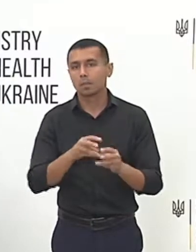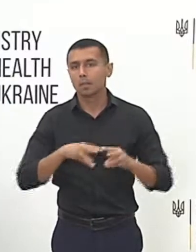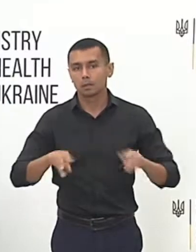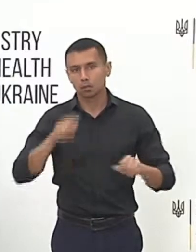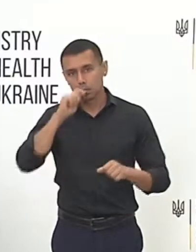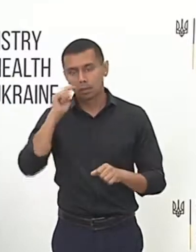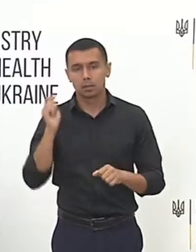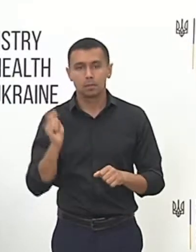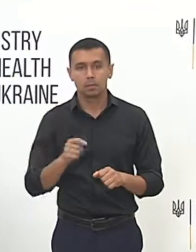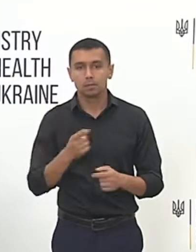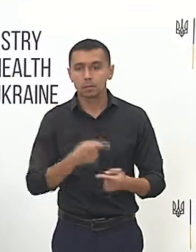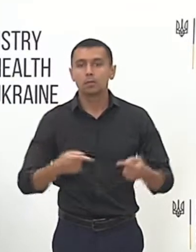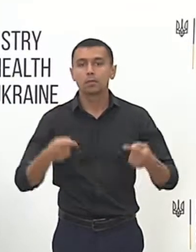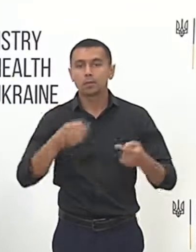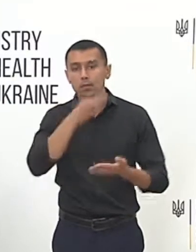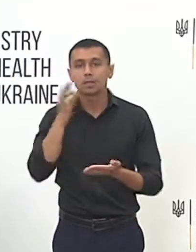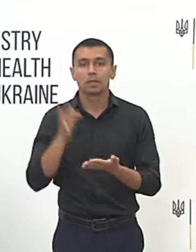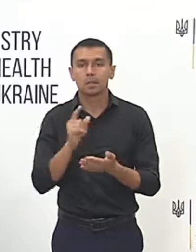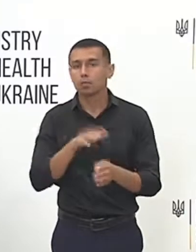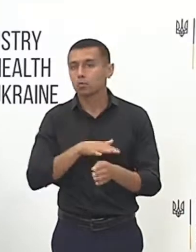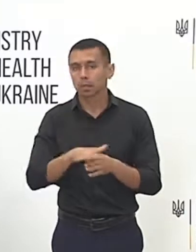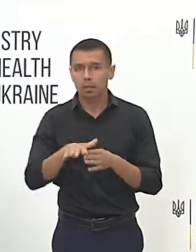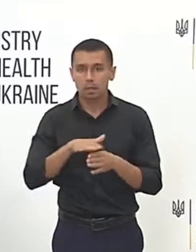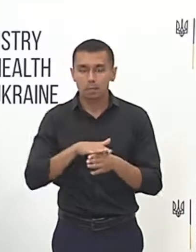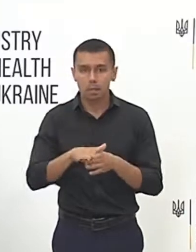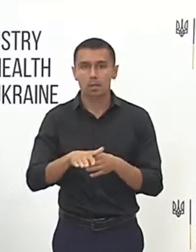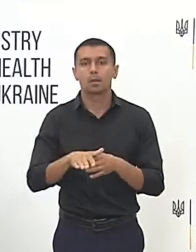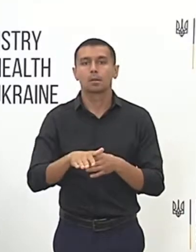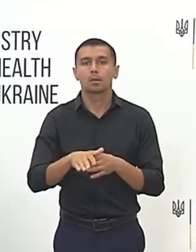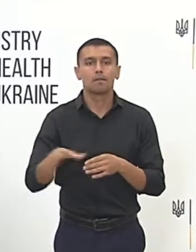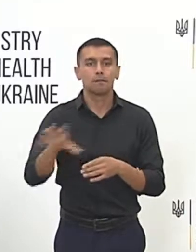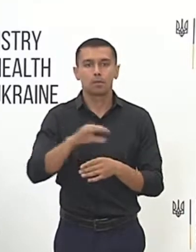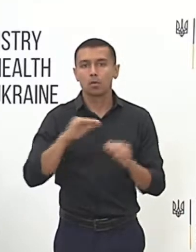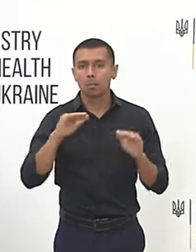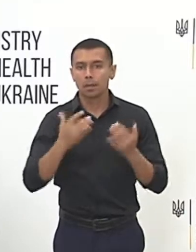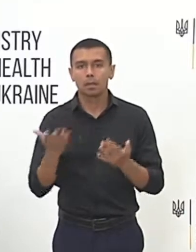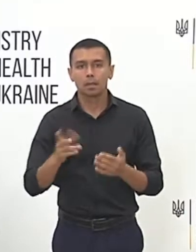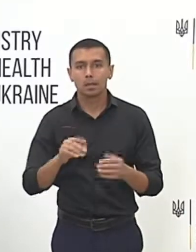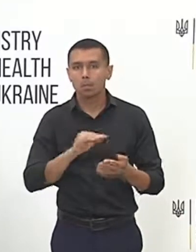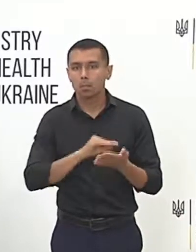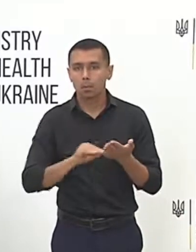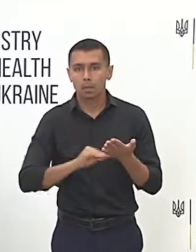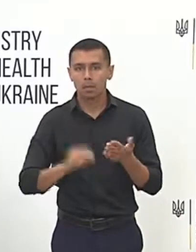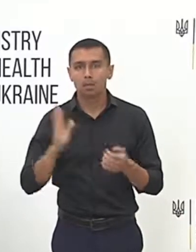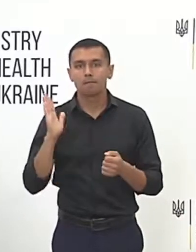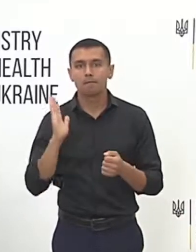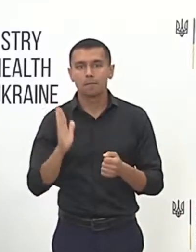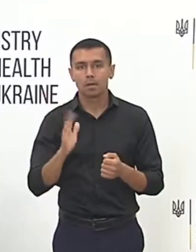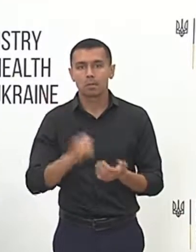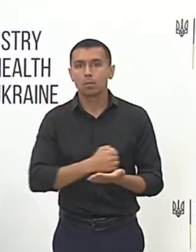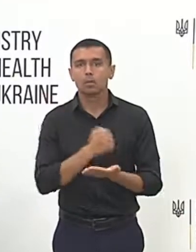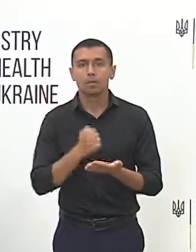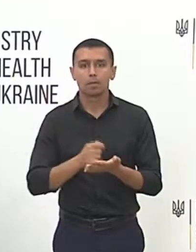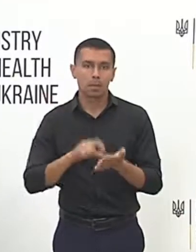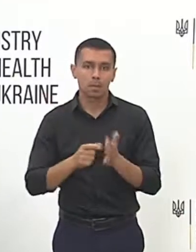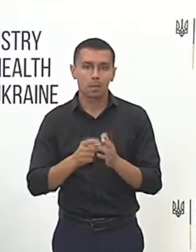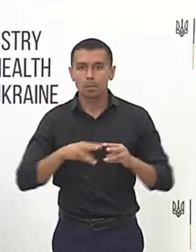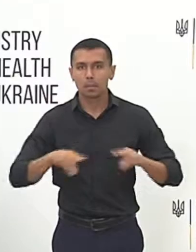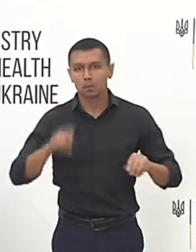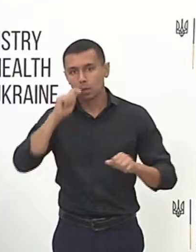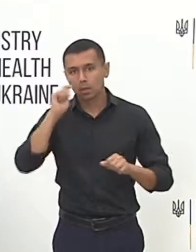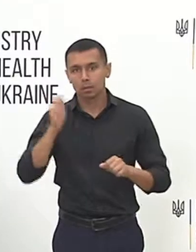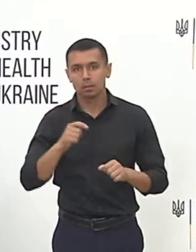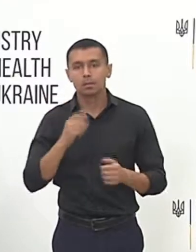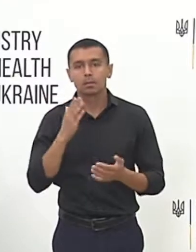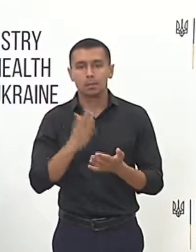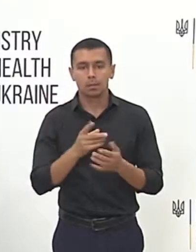міністрів України. Відповідальність за дотримання всіх обмежень, які прописані в постанові Кабінету міністрів